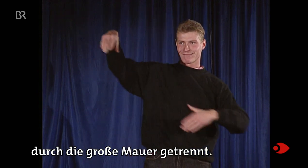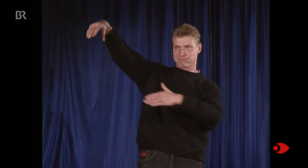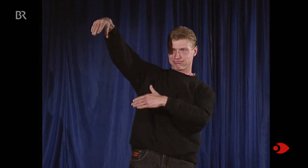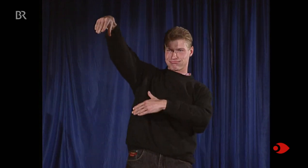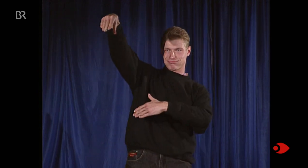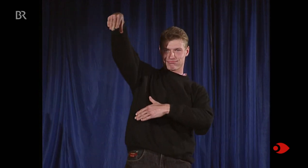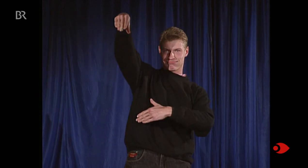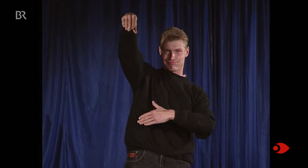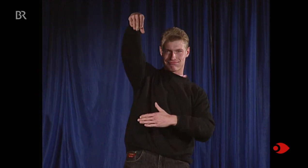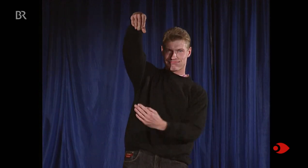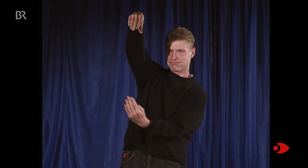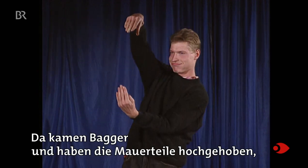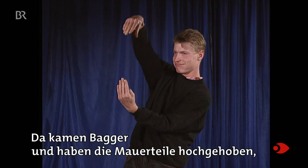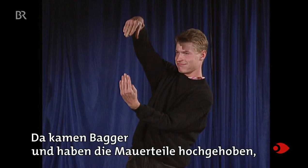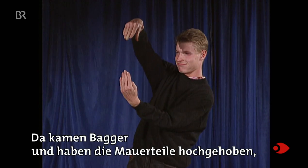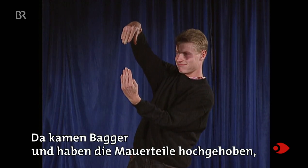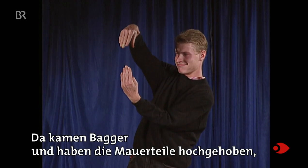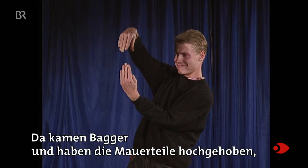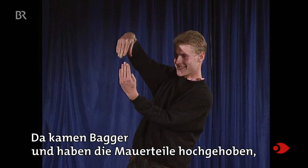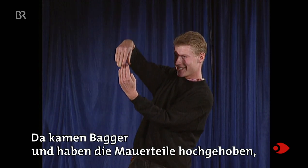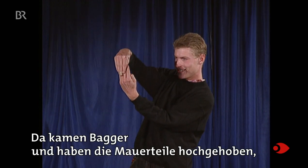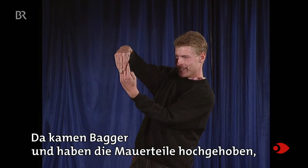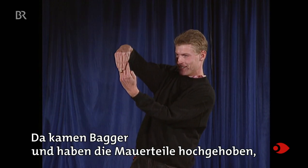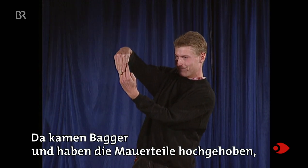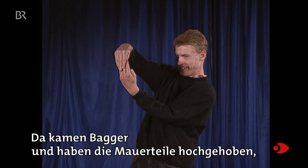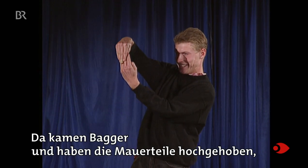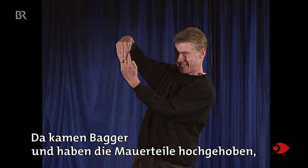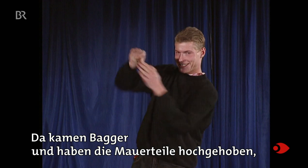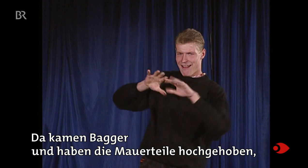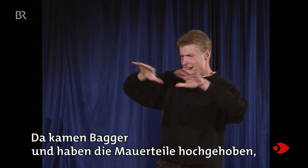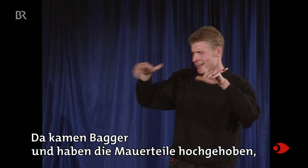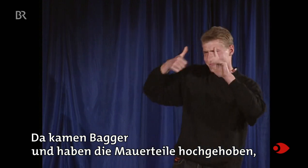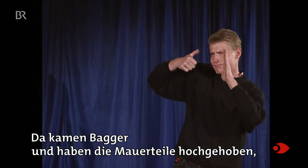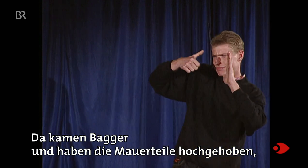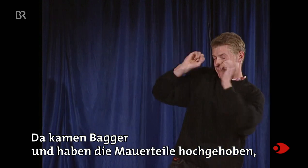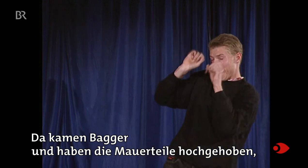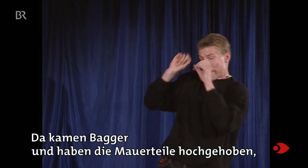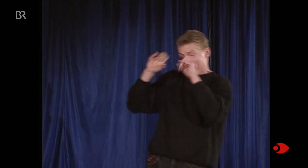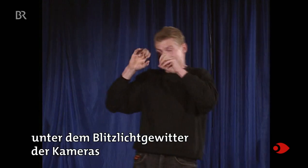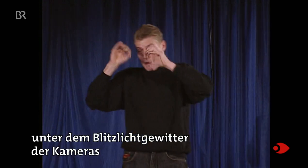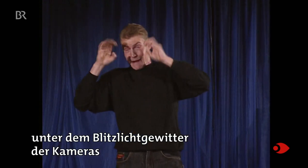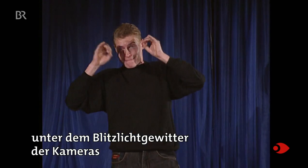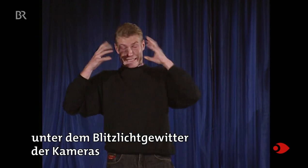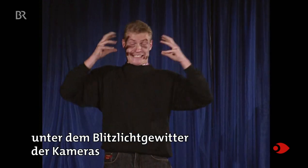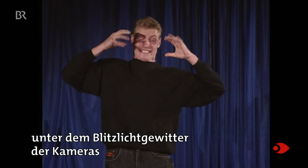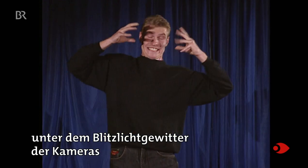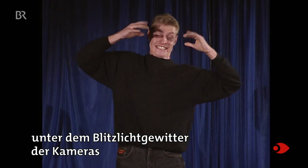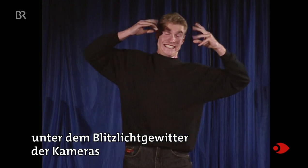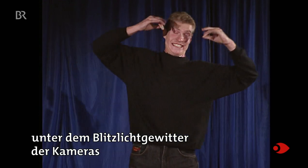Da kam ein Bagger und haben die Mauerteile hochgehoben unter dem Blitzlichtgewitter